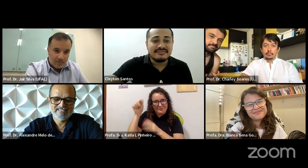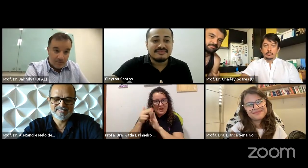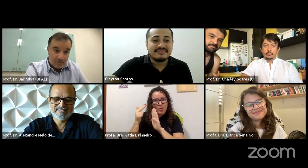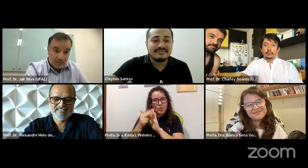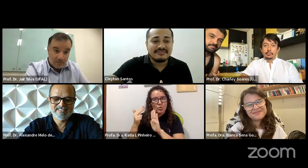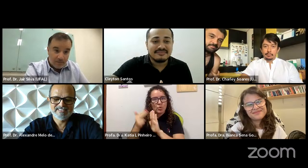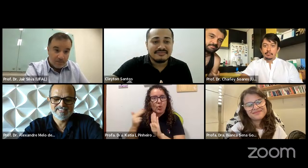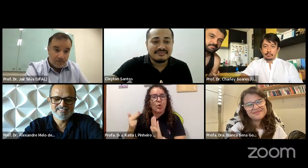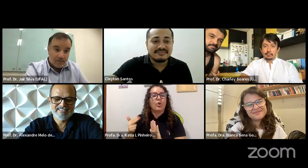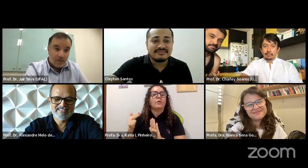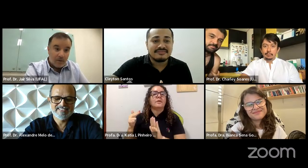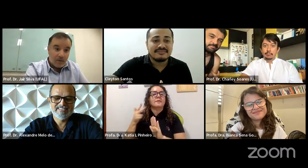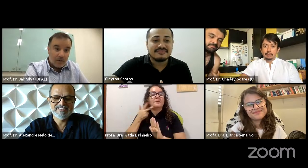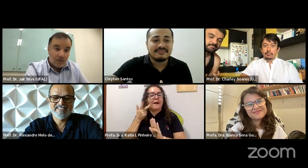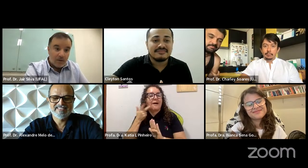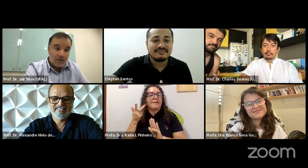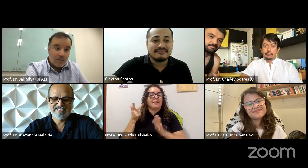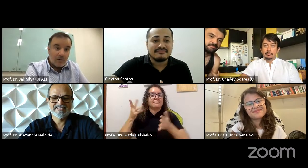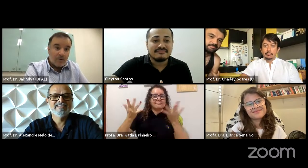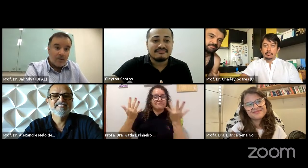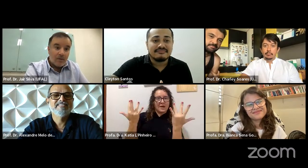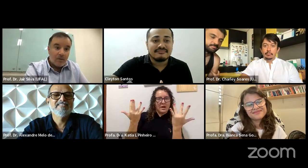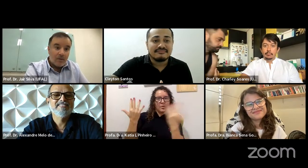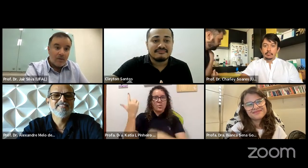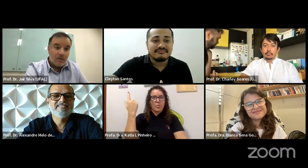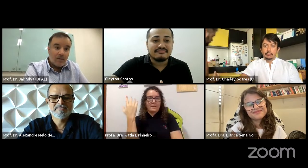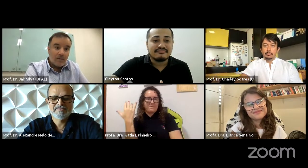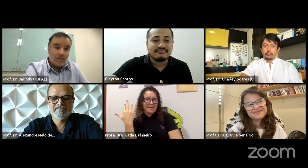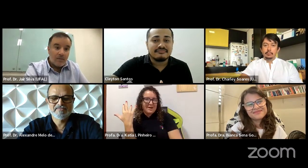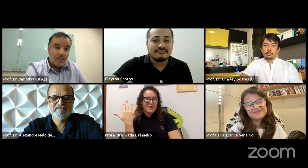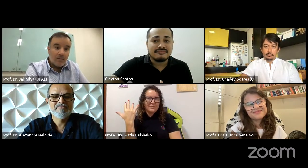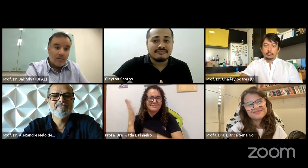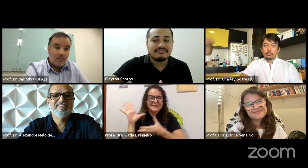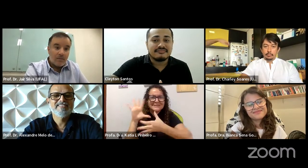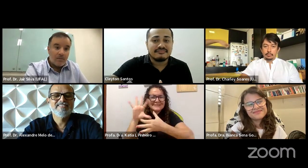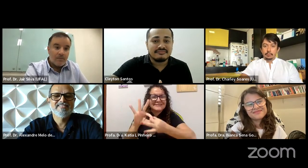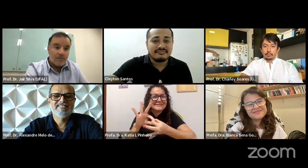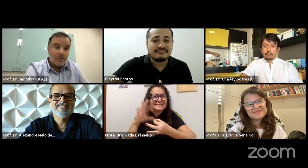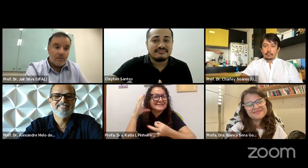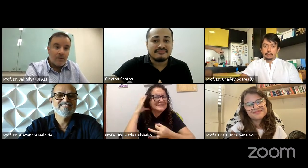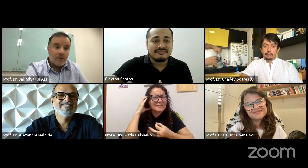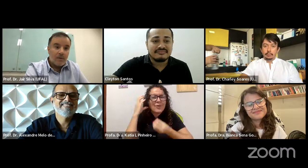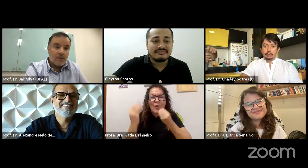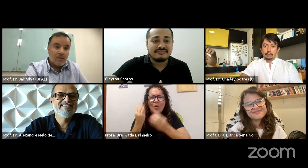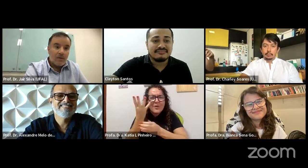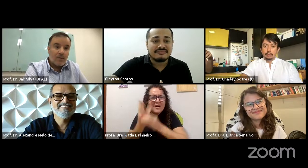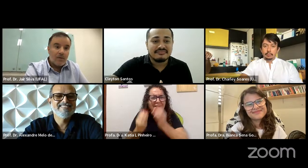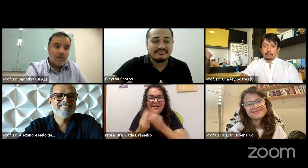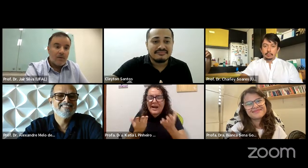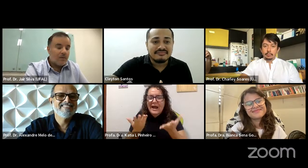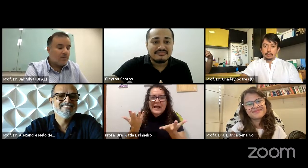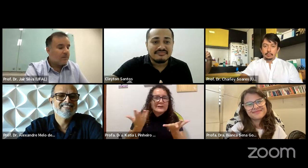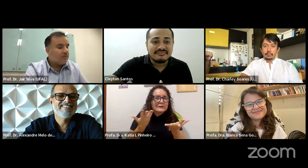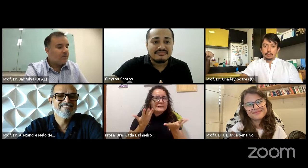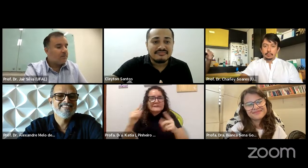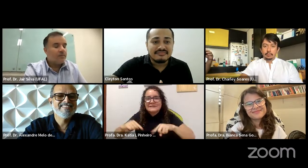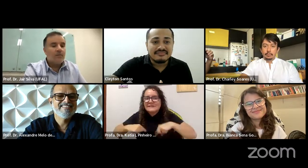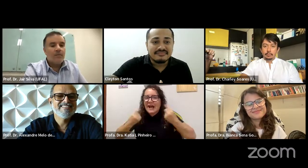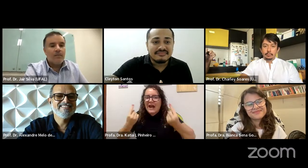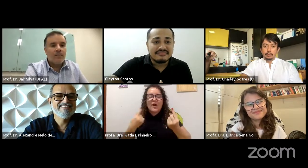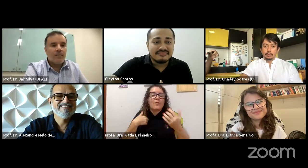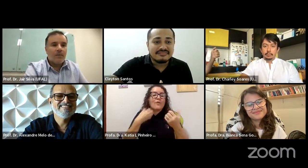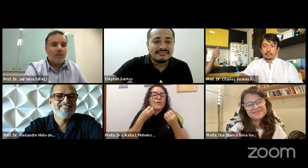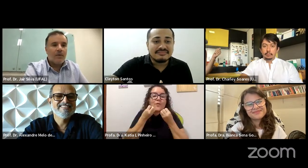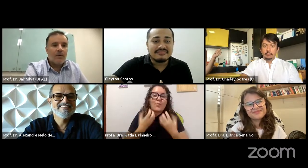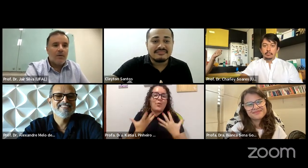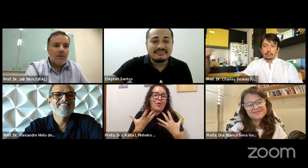linguística é uma questão nova, né? Então, Xavier também falando sobre essas questões. Então, o Cleiton